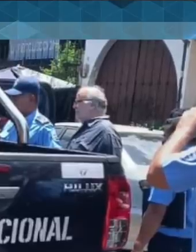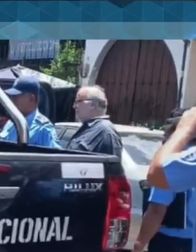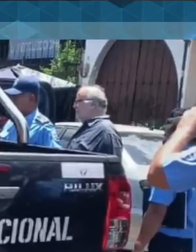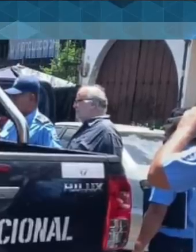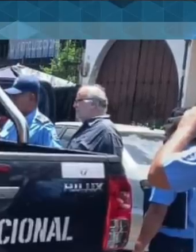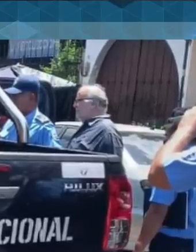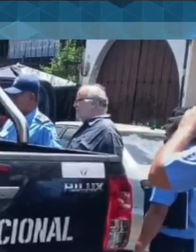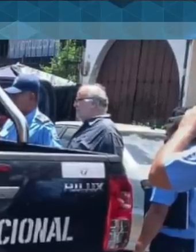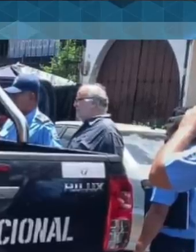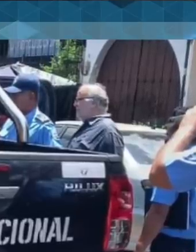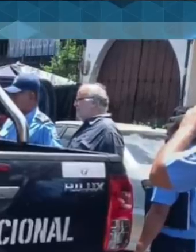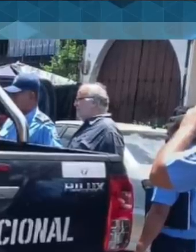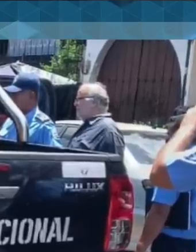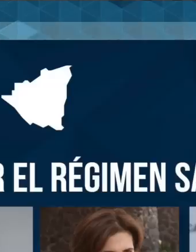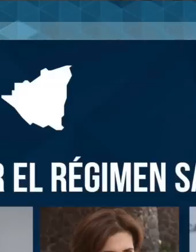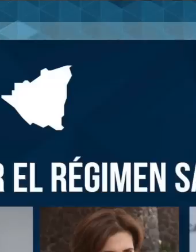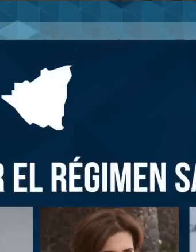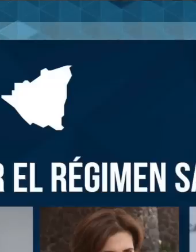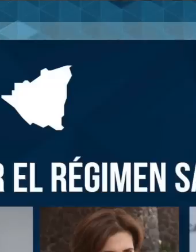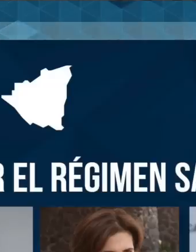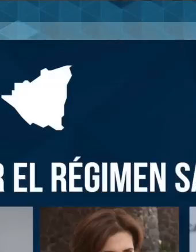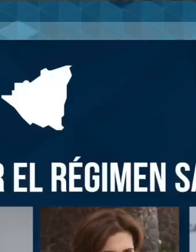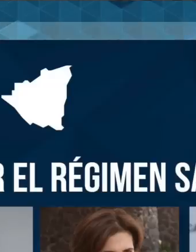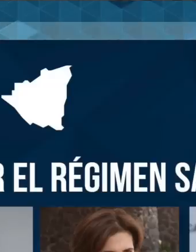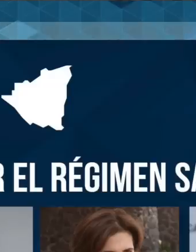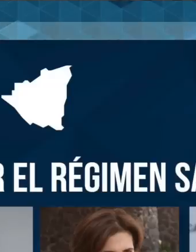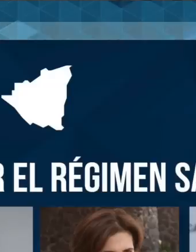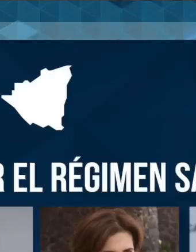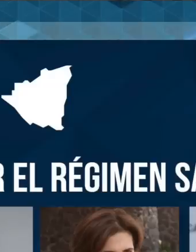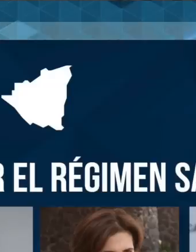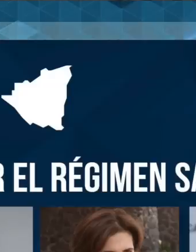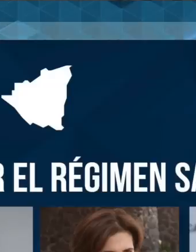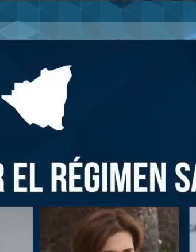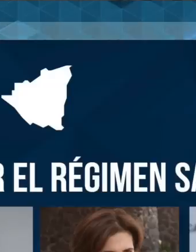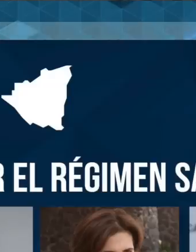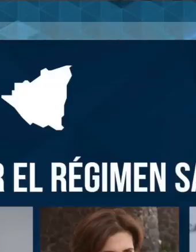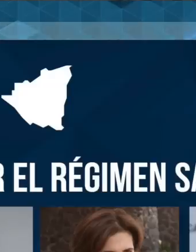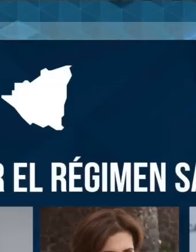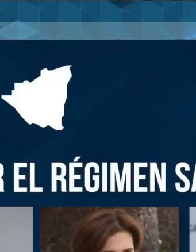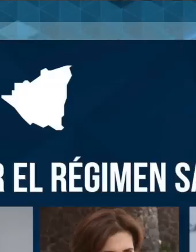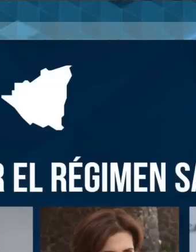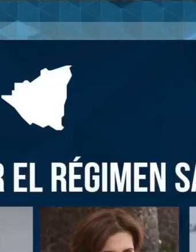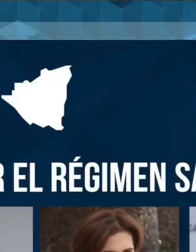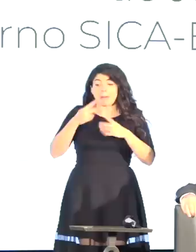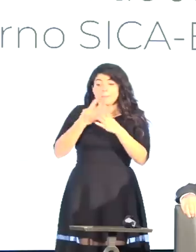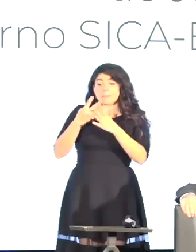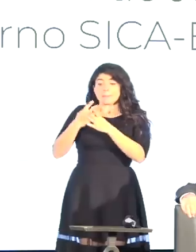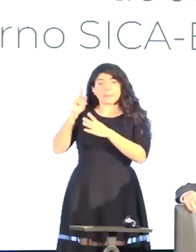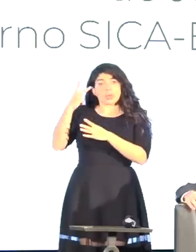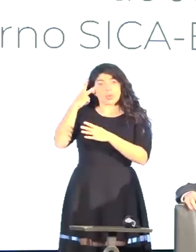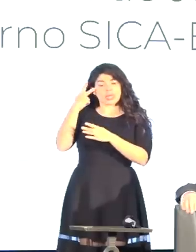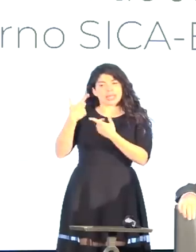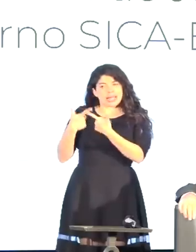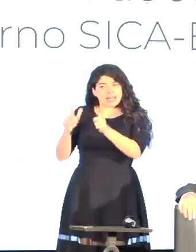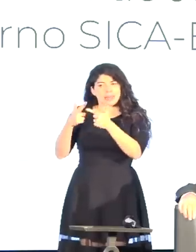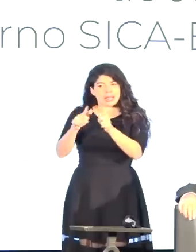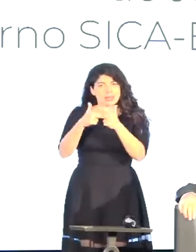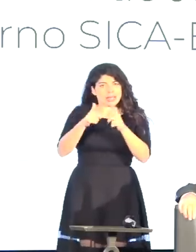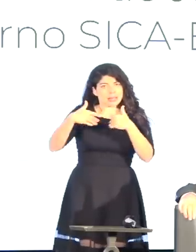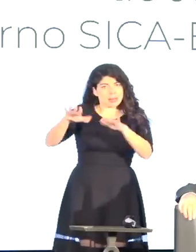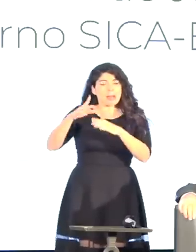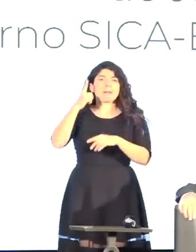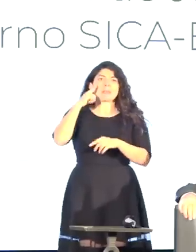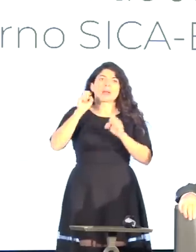recomiendo al gobierno de Nicaragua que eche marcha atrás y que libere a los presos políticos para que podamos